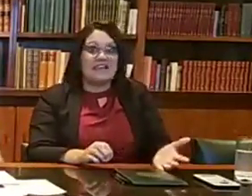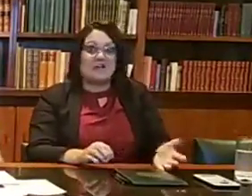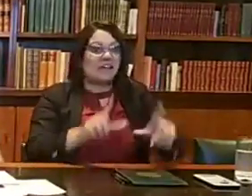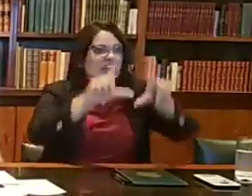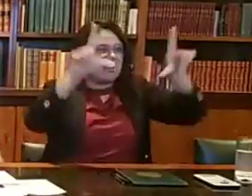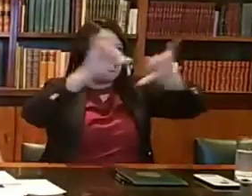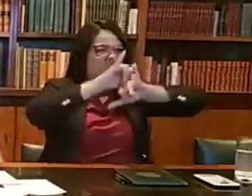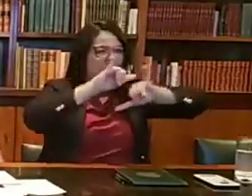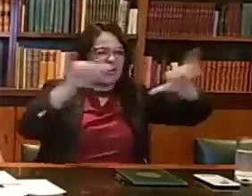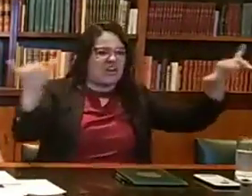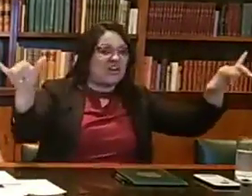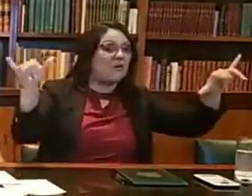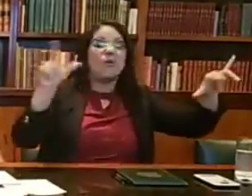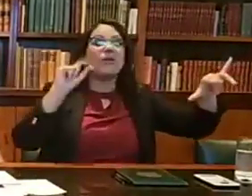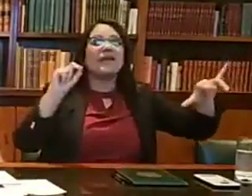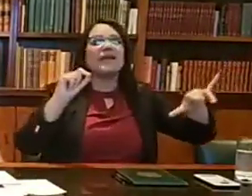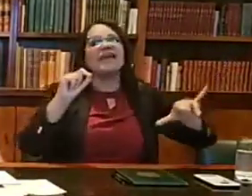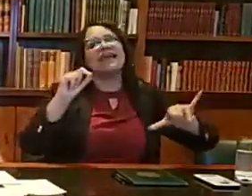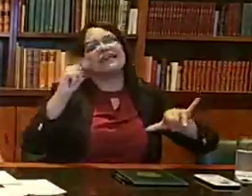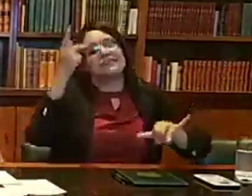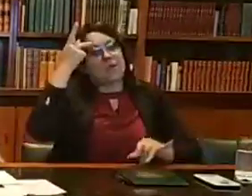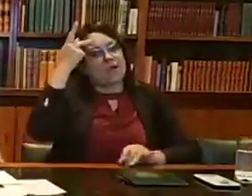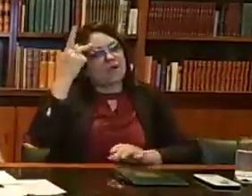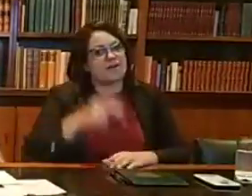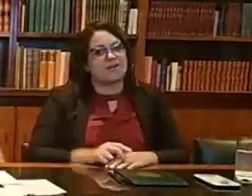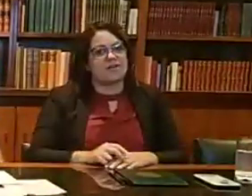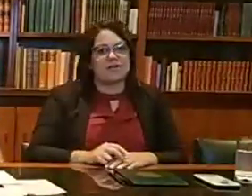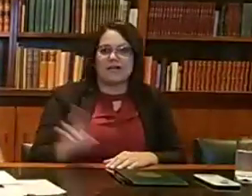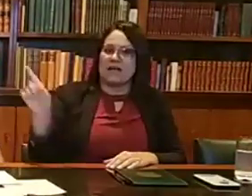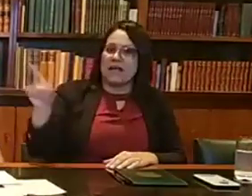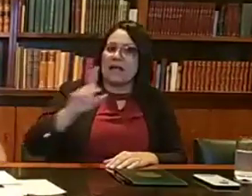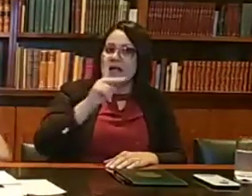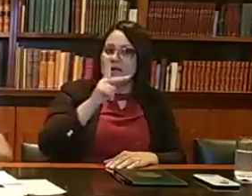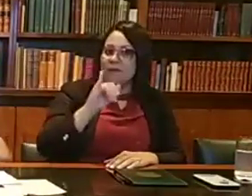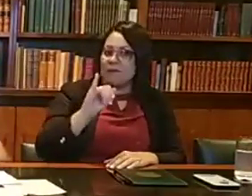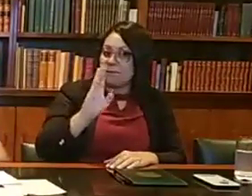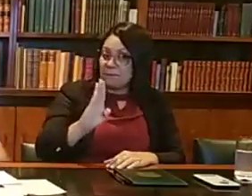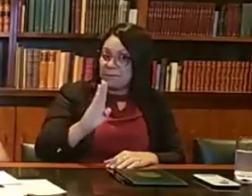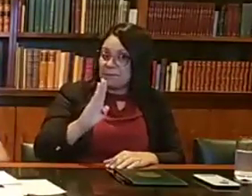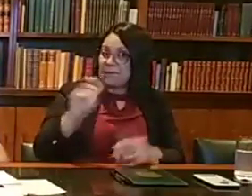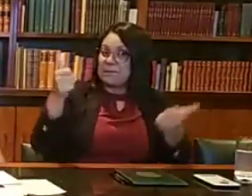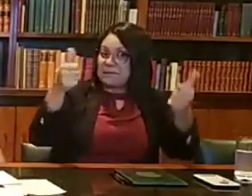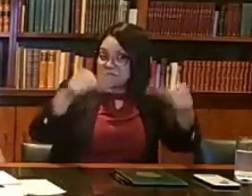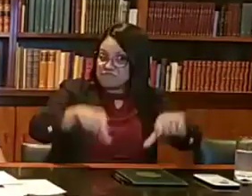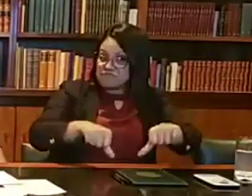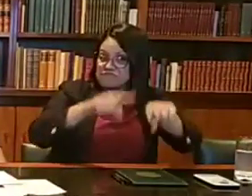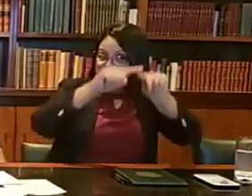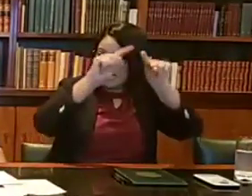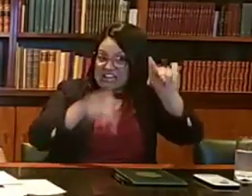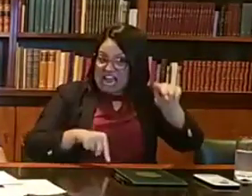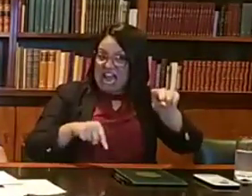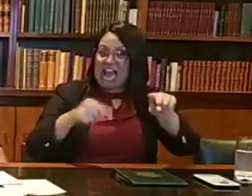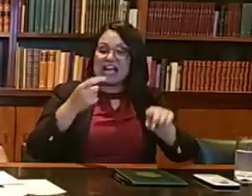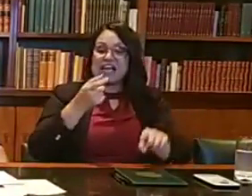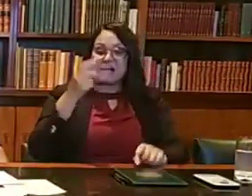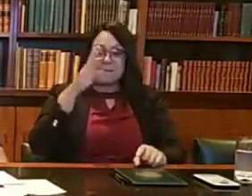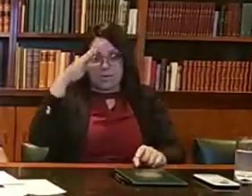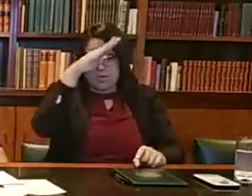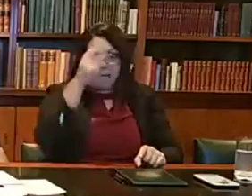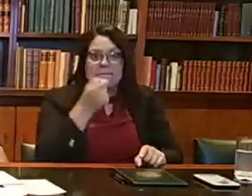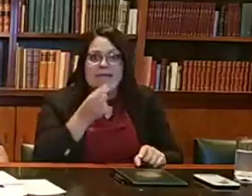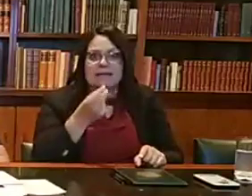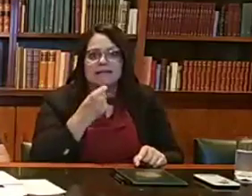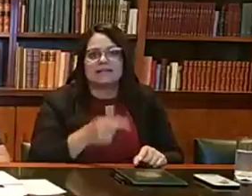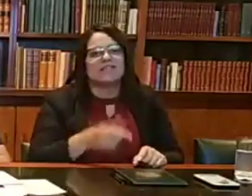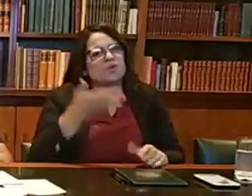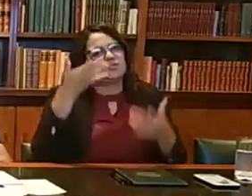Manchete na Folha de São Paulo. PIB cai e Bolsonaro faz piada. Piada é a Folha de São Paulo. Pelo amor de Deus, ainda tem gente que anuncia